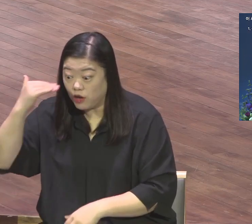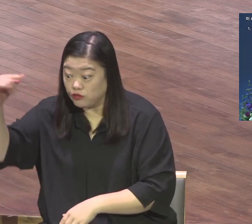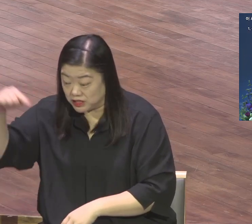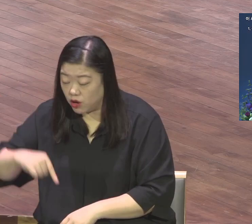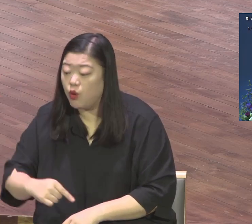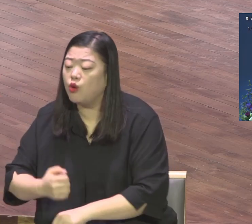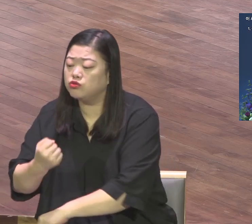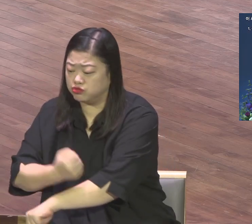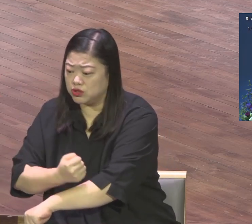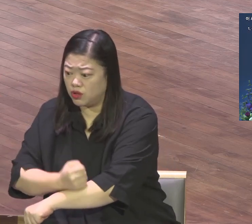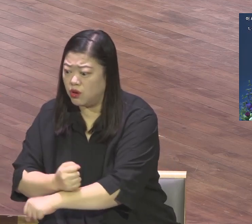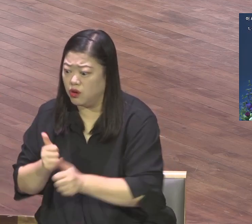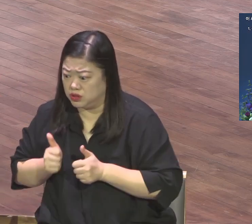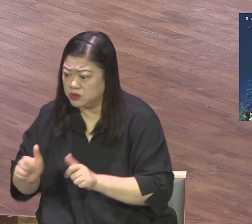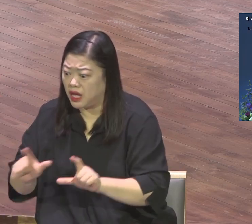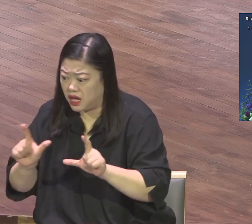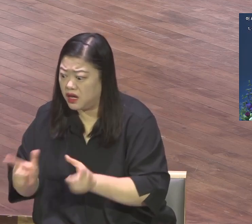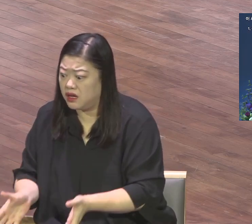다 캠프하고 있잖아요.